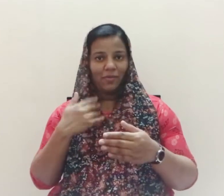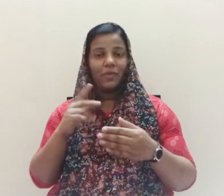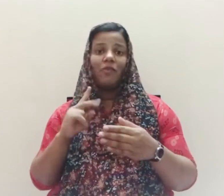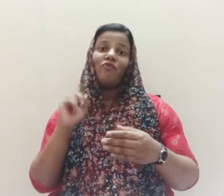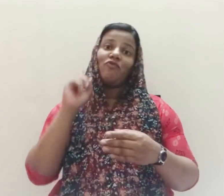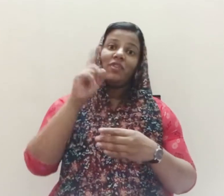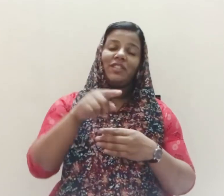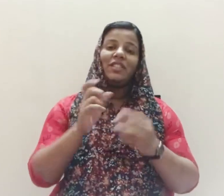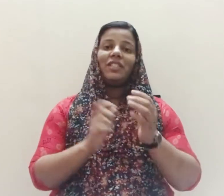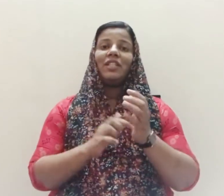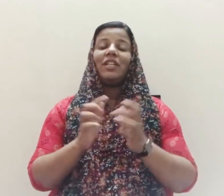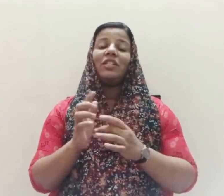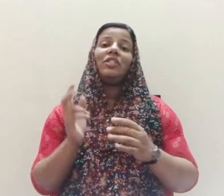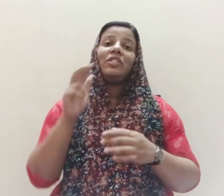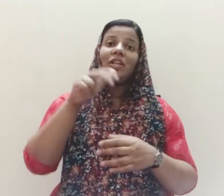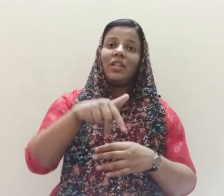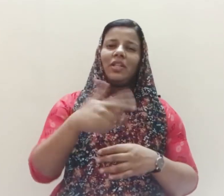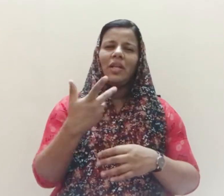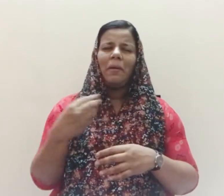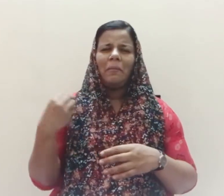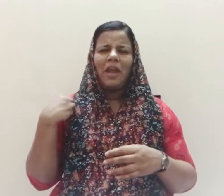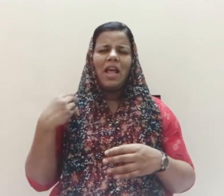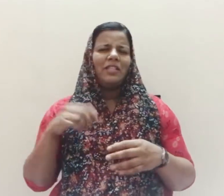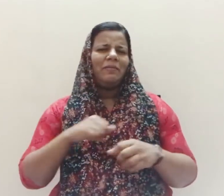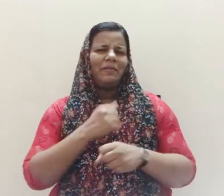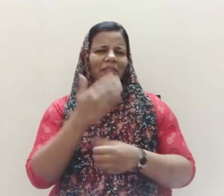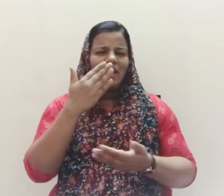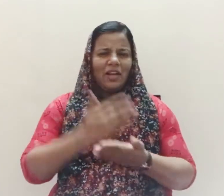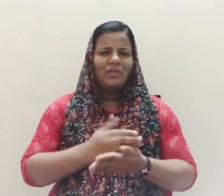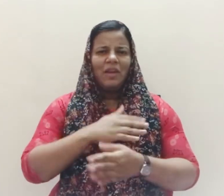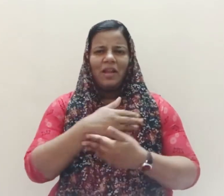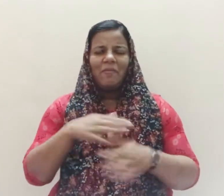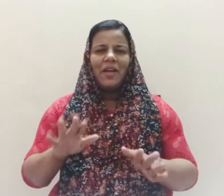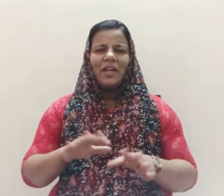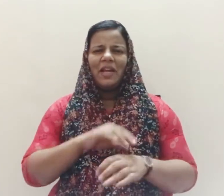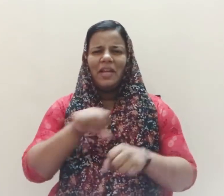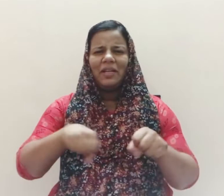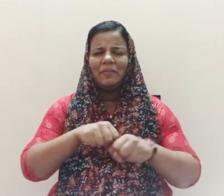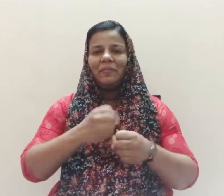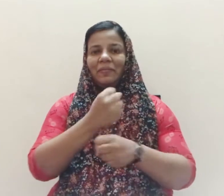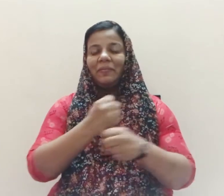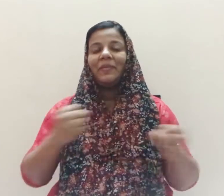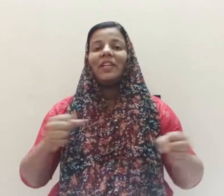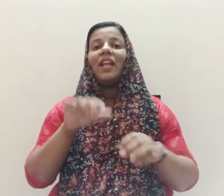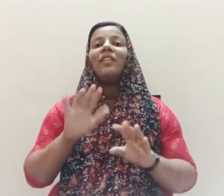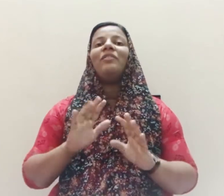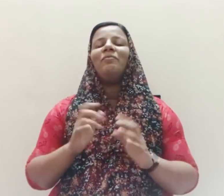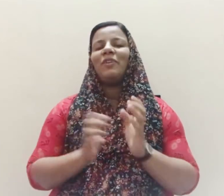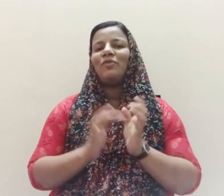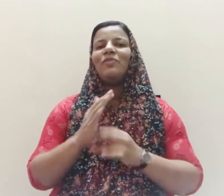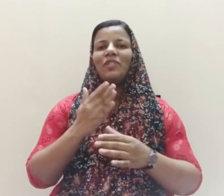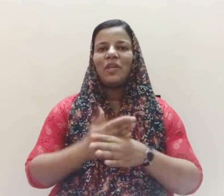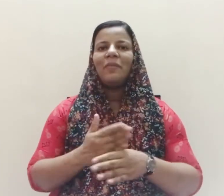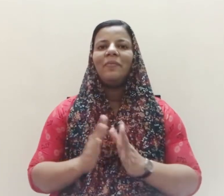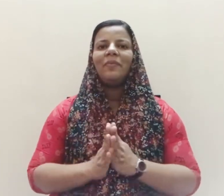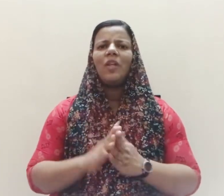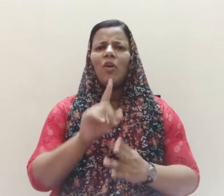നിരപ്പാക്കുകയും താമരവാതിലുകളെ തകർത്ത് ഇരുമ്പോടാമ്പലുകളെ ഖണ്ഡിച്ച് കളയുകയും ചെയ്യും. ഓരോ ദൈവ പൈതലും ആമേൻ കണ്ണും